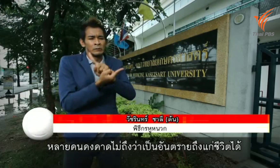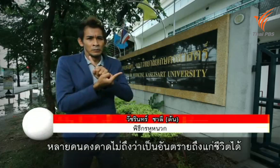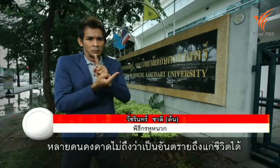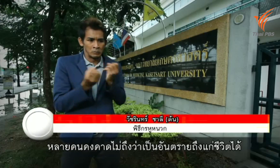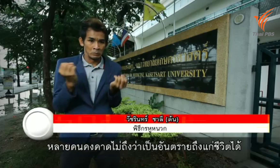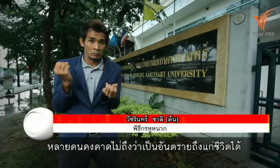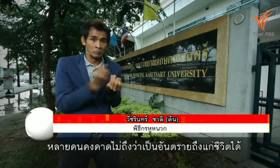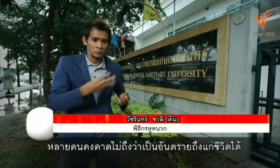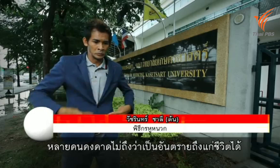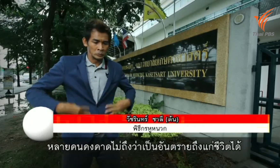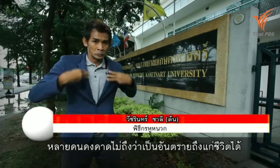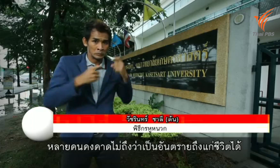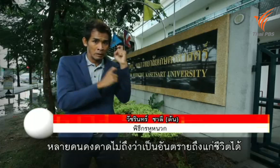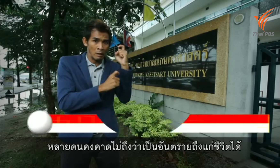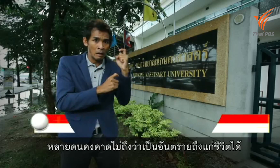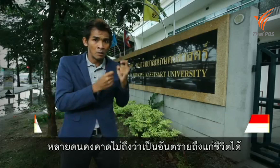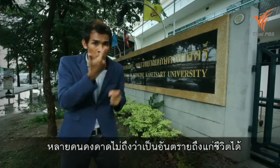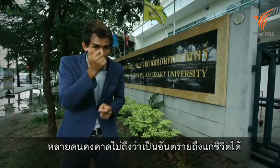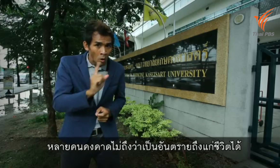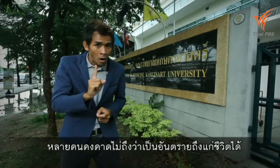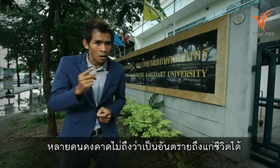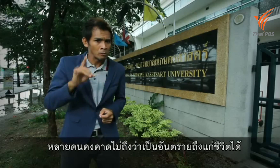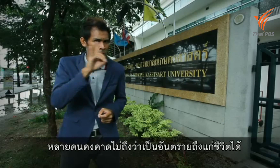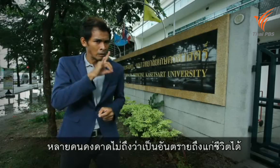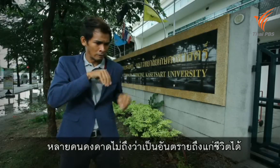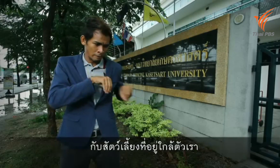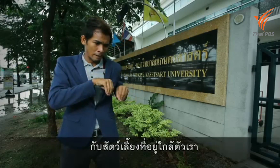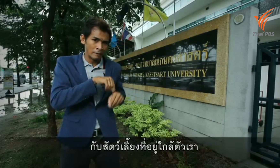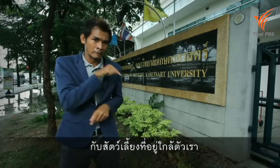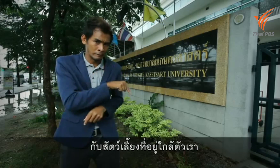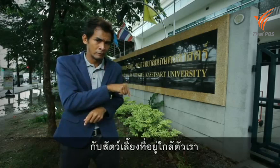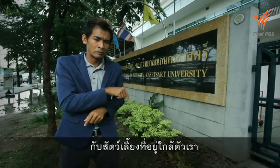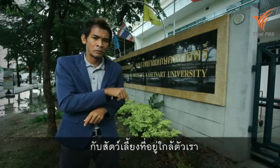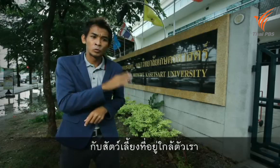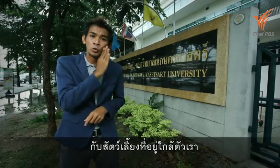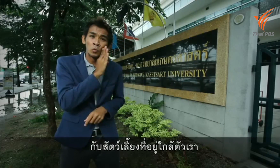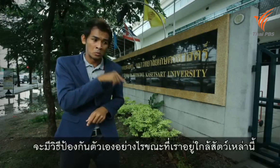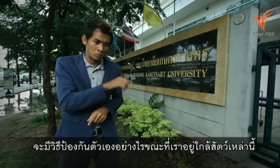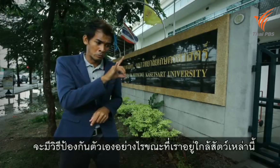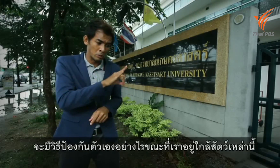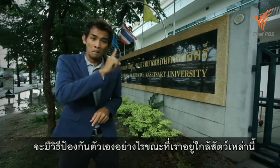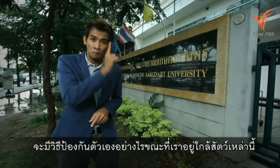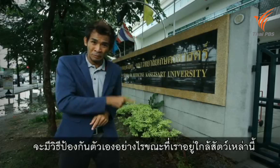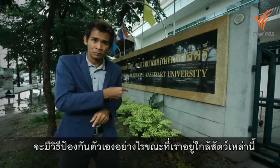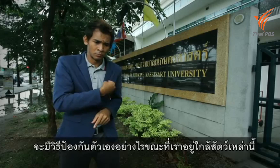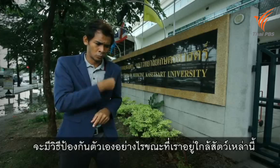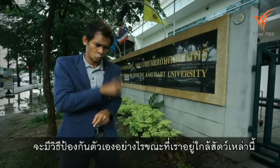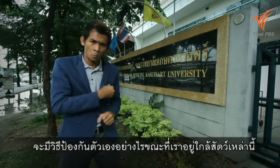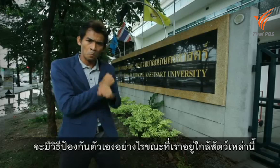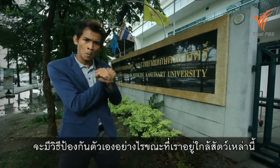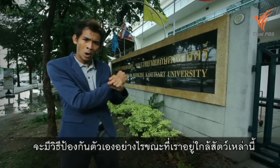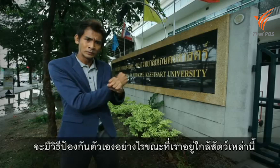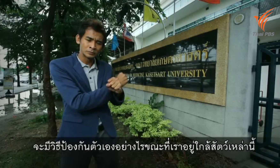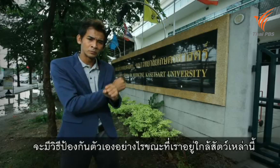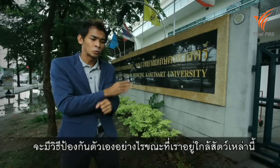หลายคนคงคาดไม่ถึงว่าเป็นอันตรายถึงแก่ชีวิตได้กับสัตว์เลี้ยงที่อยู่ใกล้ตัวเราจะมีวิธีป้